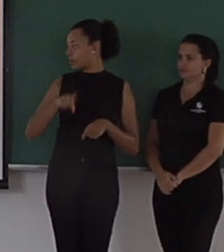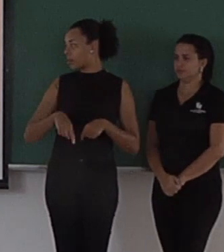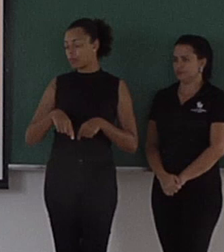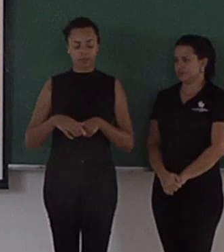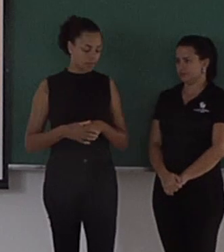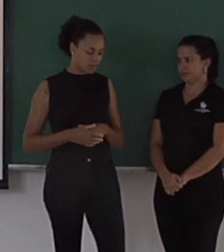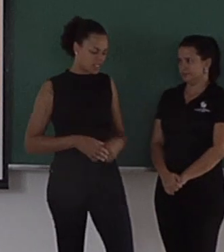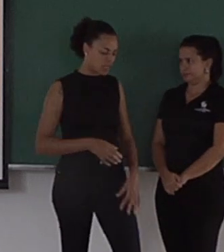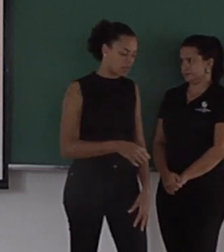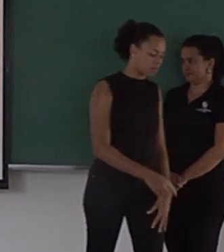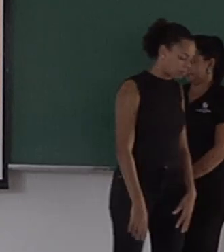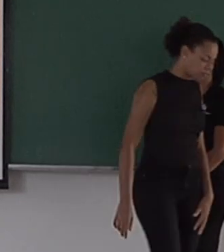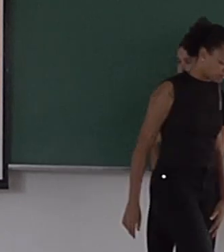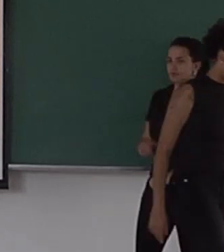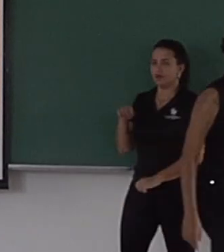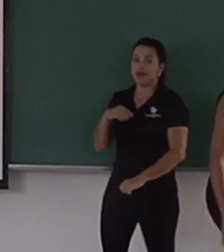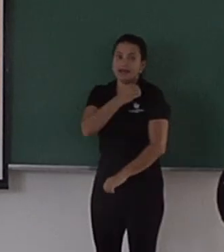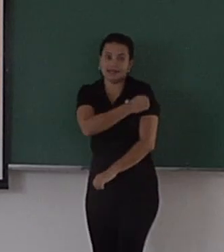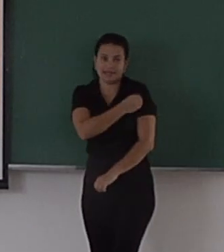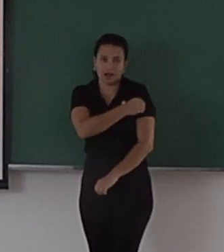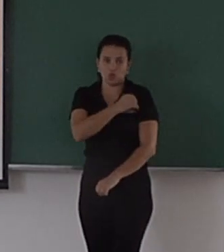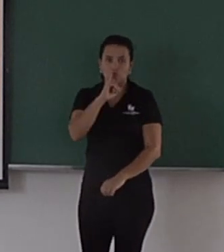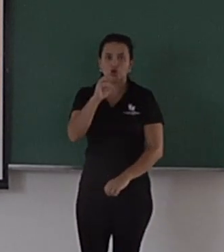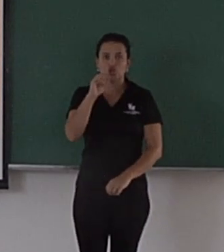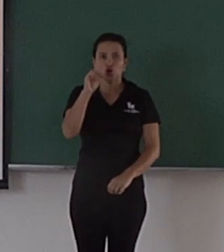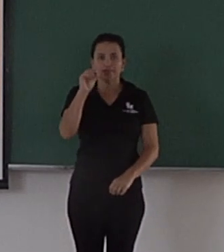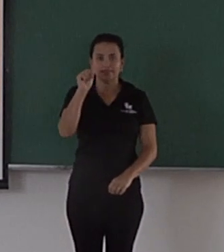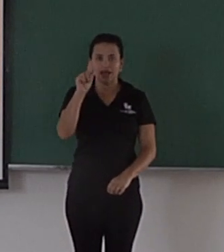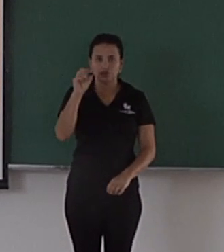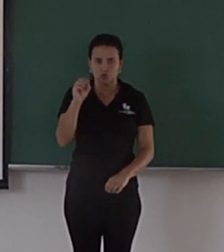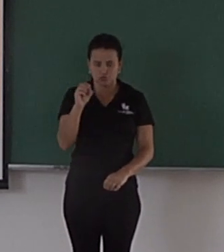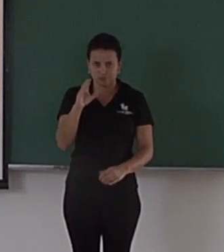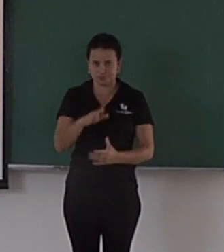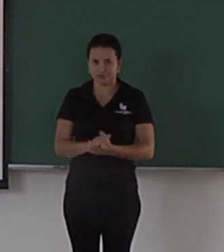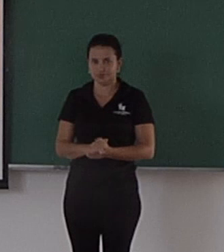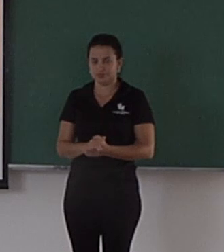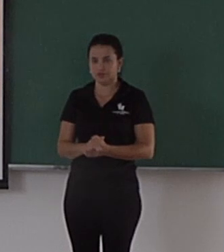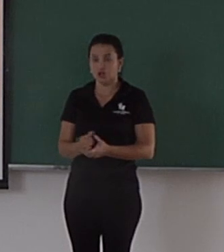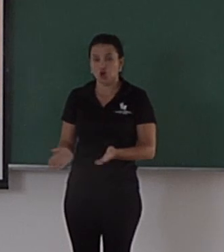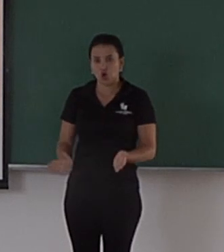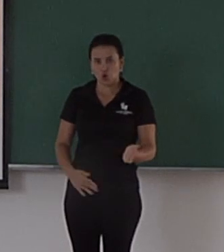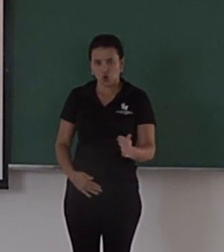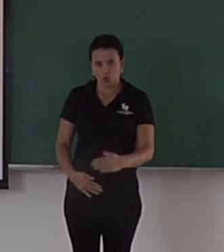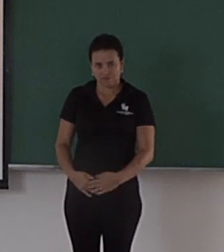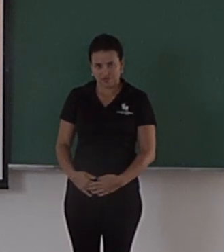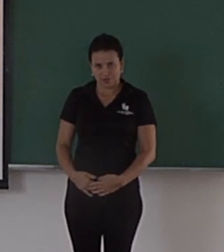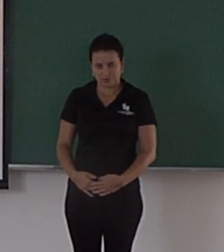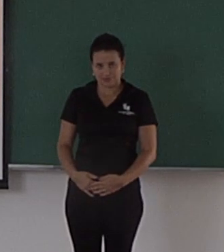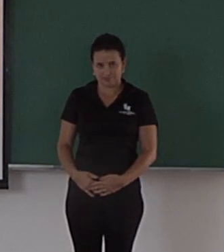álcool iodado, ou seja, é uma mistura de iodo e o álcool. Então, eles colocaram a fralda nessa